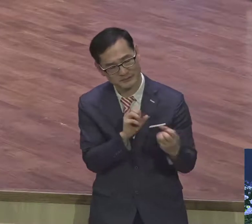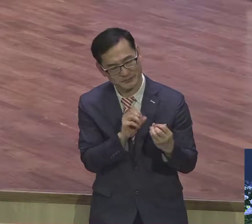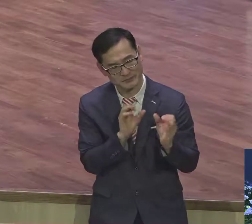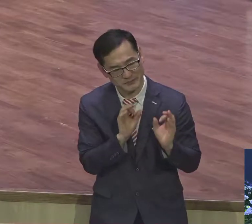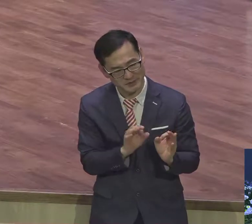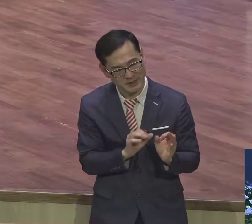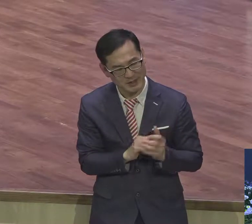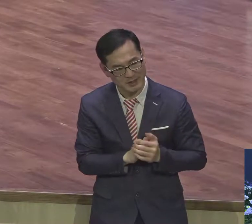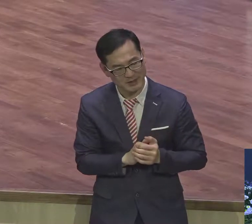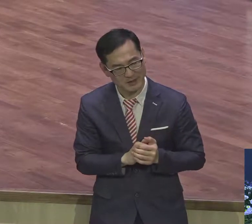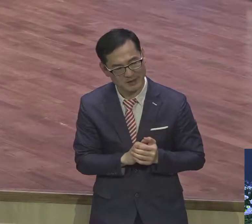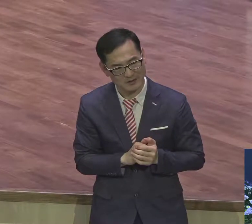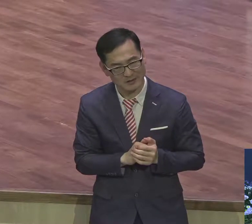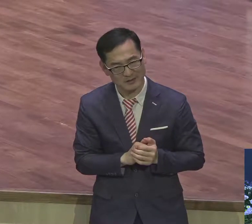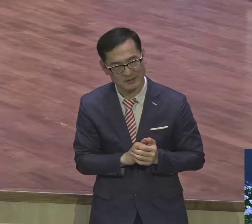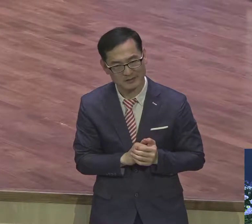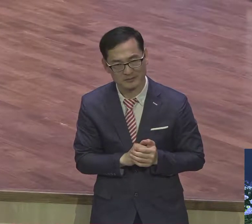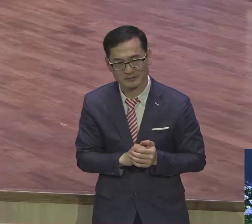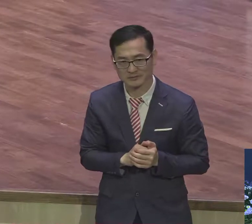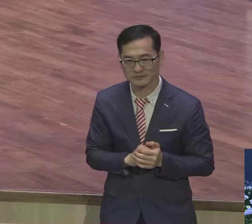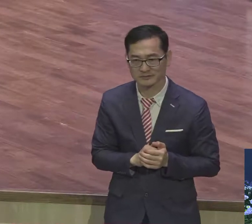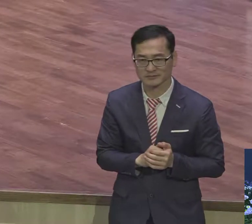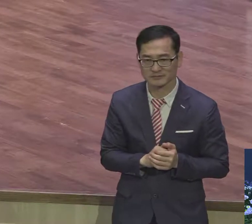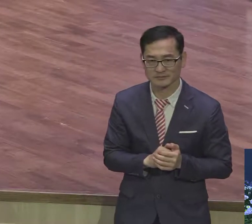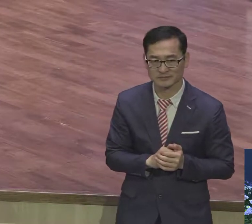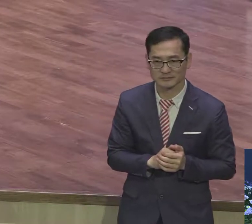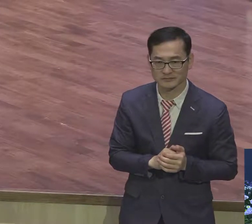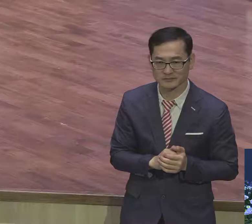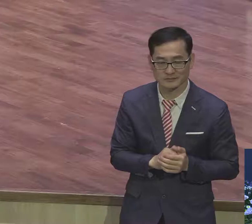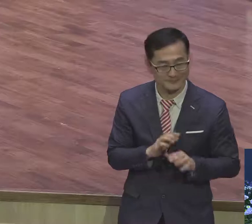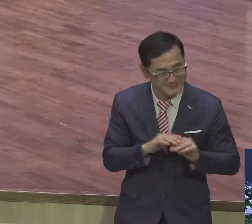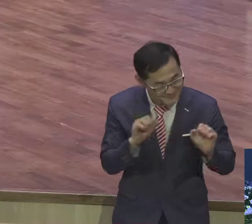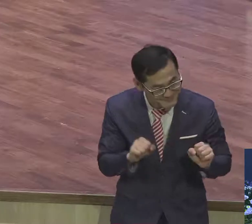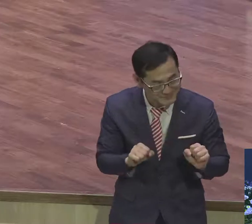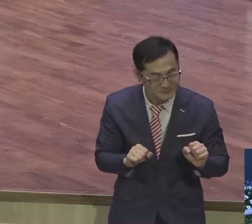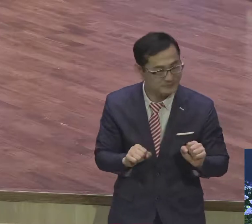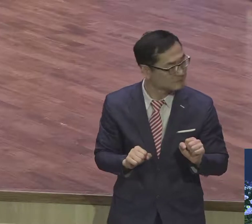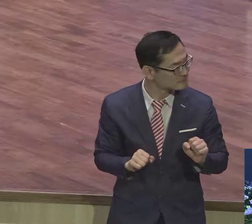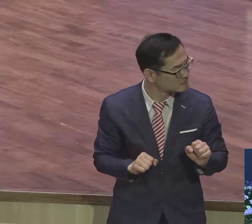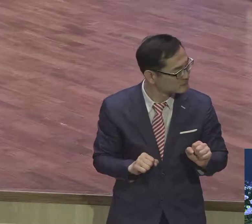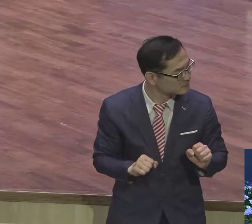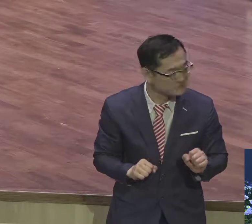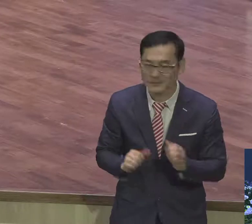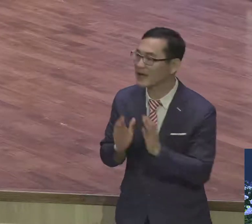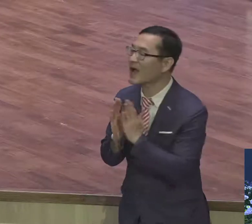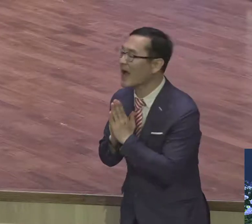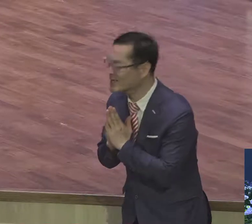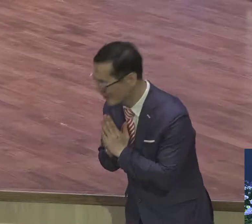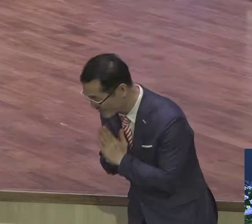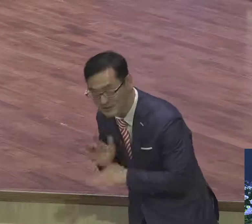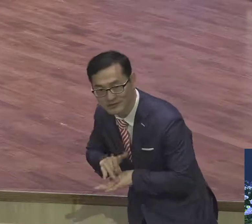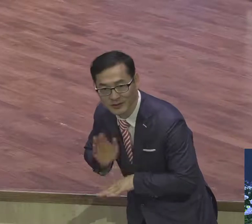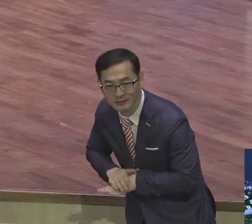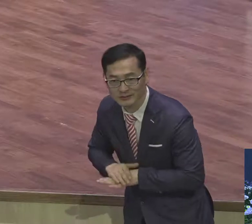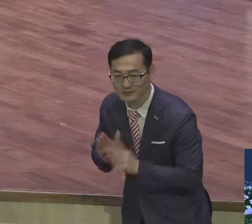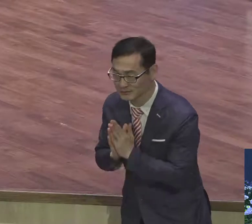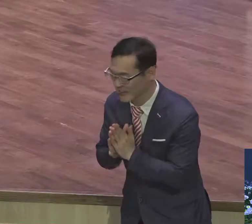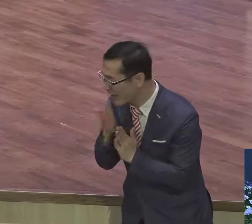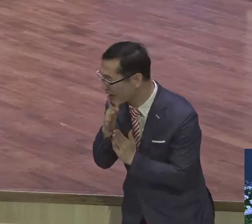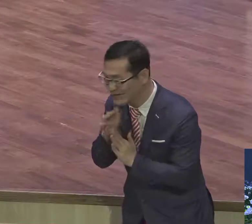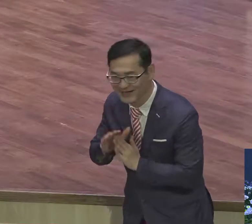개인적으로 잘 안 만나지만 만나보면 이랍니다 안녕하세요 이러면 안녕하세요 자기도 몰라